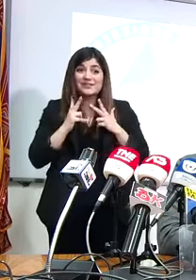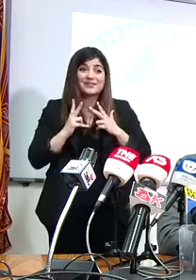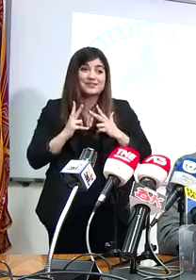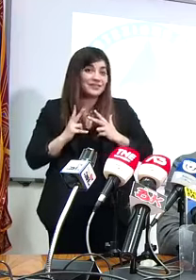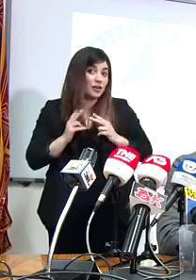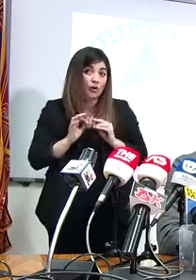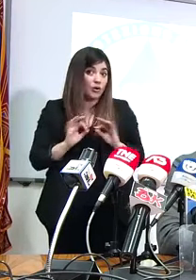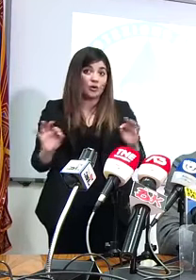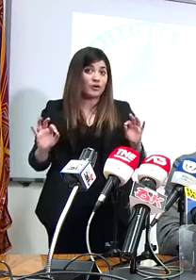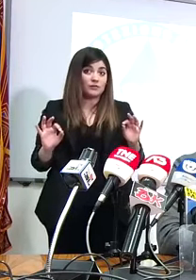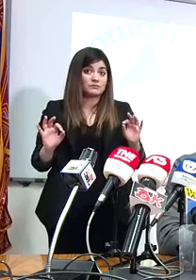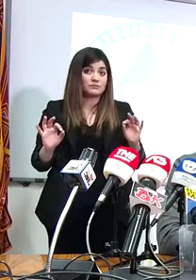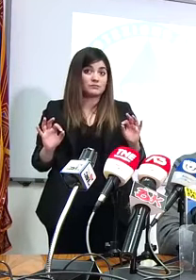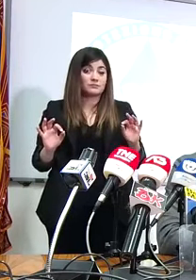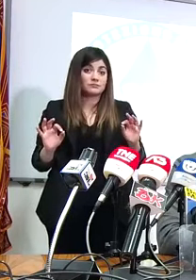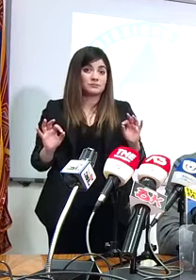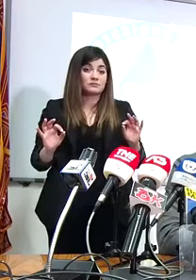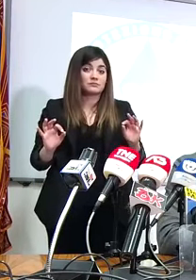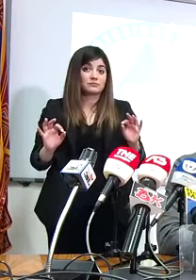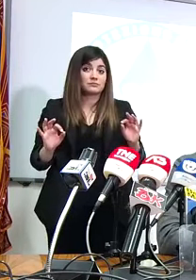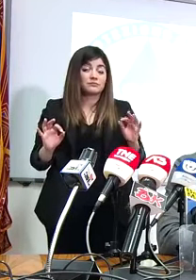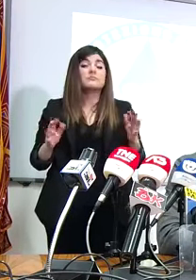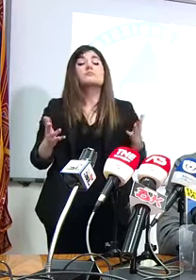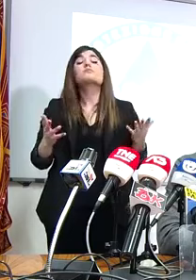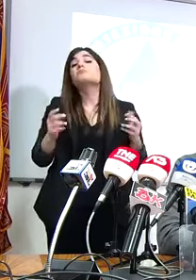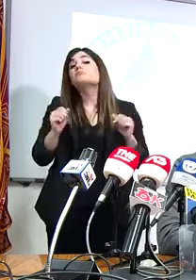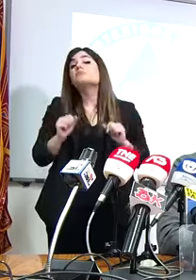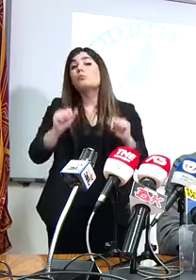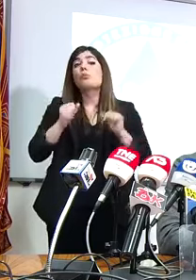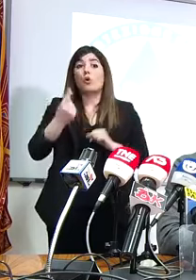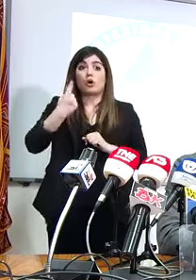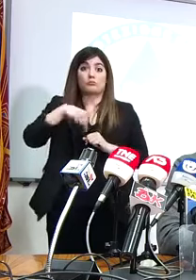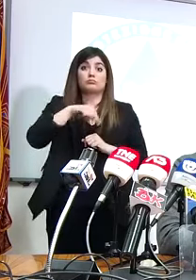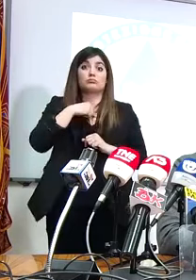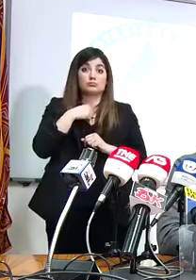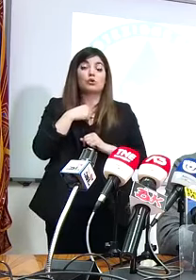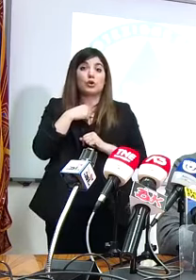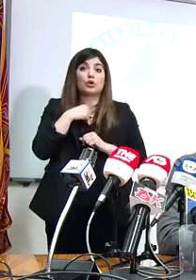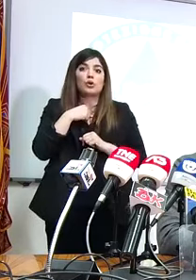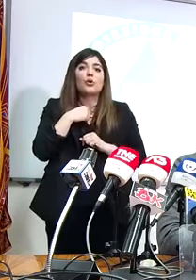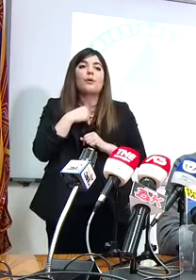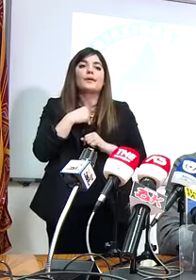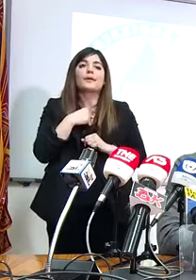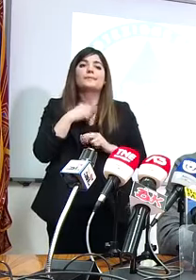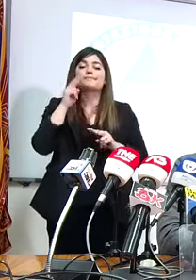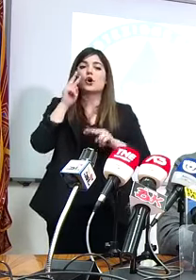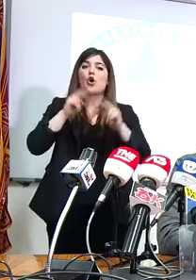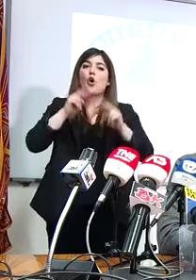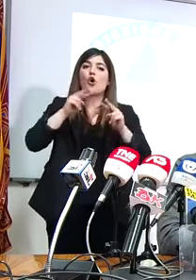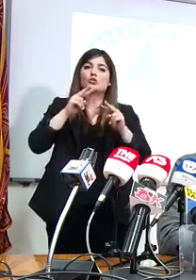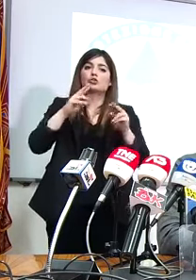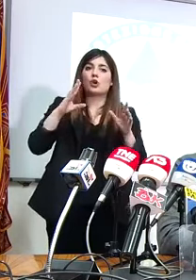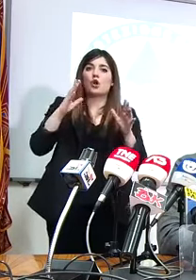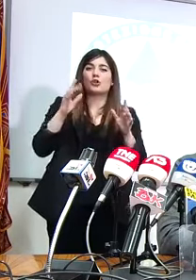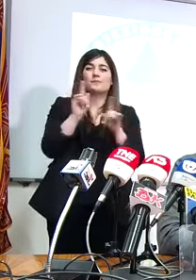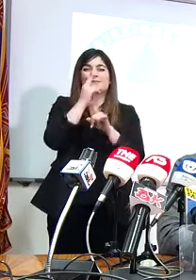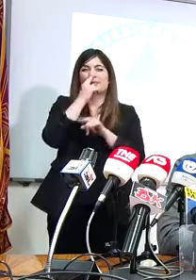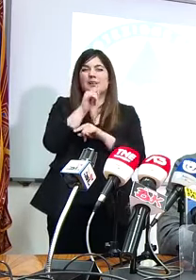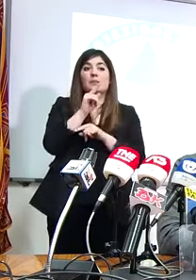probabilmente per noi ha pesato l'aver fatto tanto conta tre sì molto probabilmente